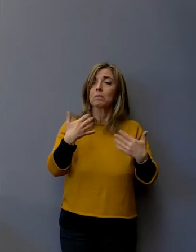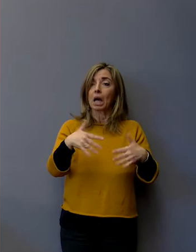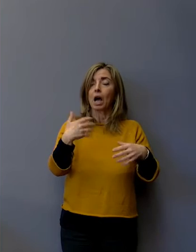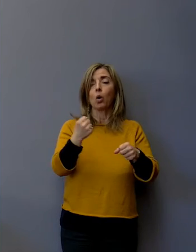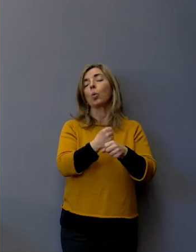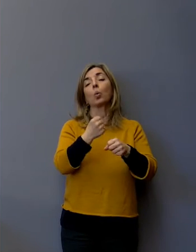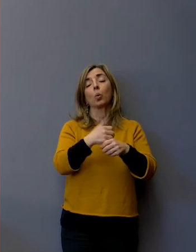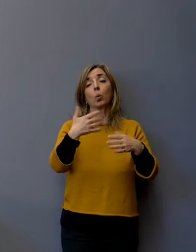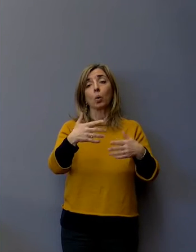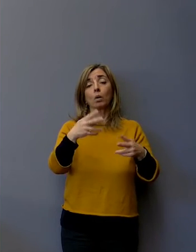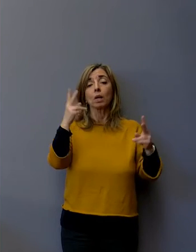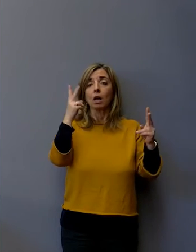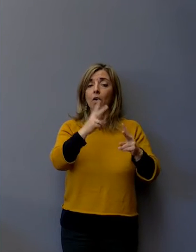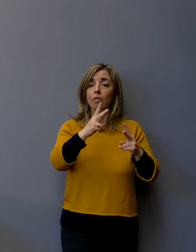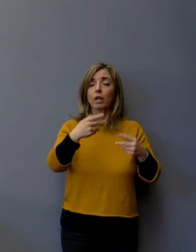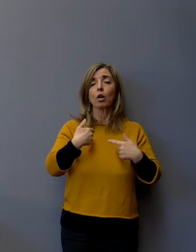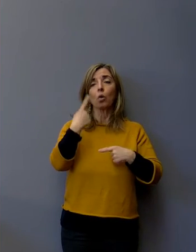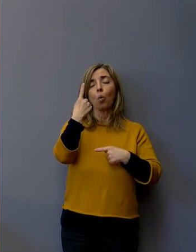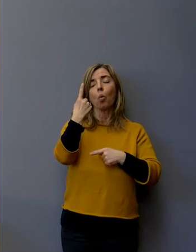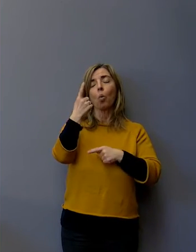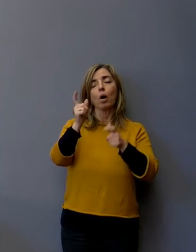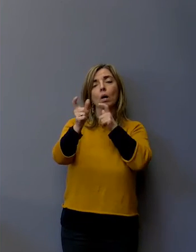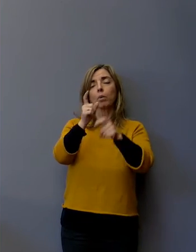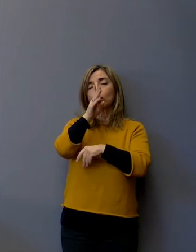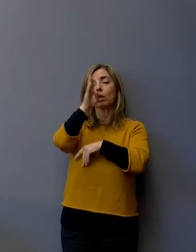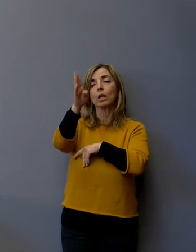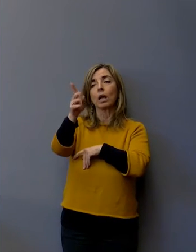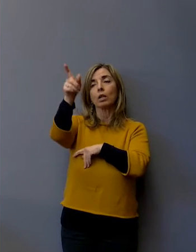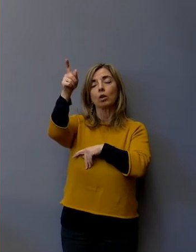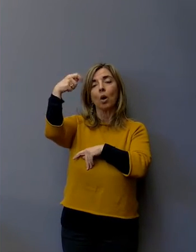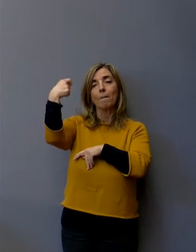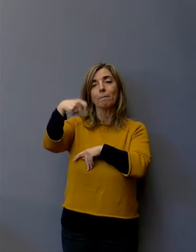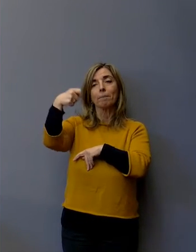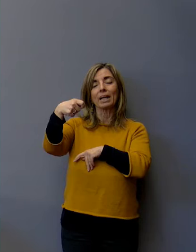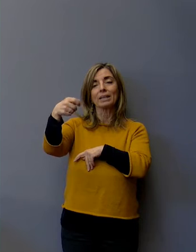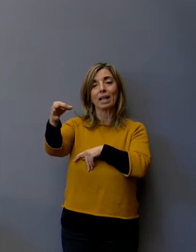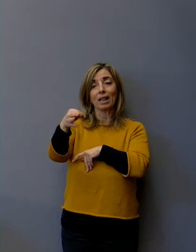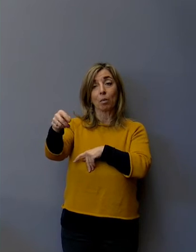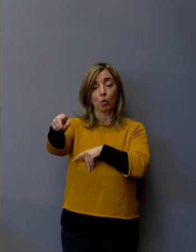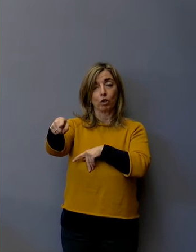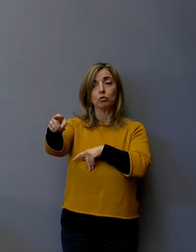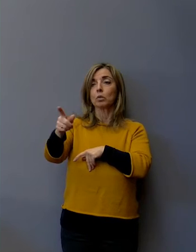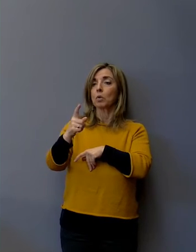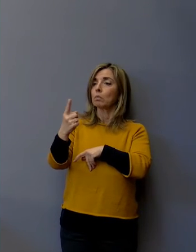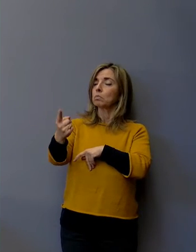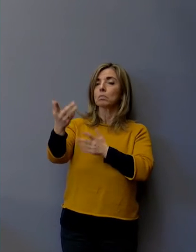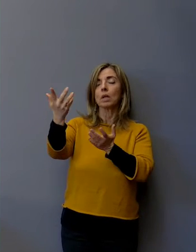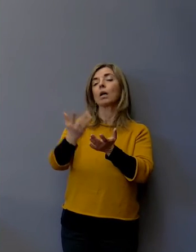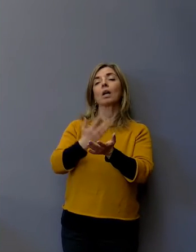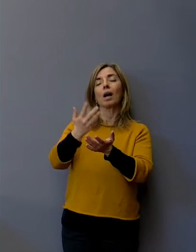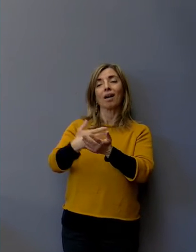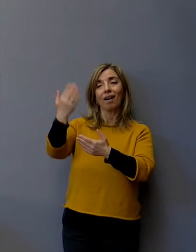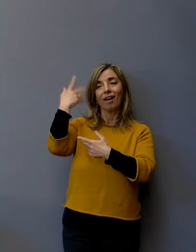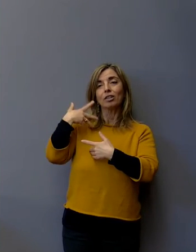con cui il rapporto diretto ce n'è uno che mi racconta che nel 2020 su 180 mila euro di lavori previsti in quei municipi